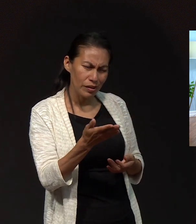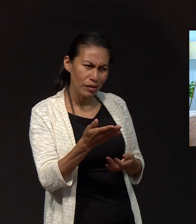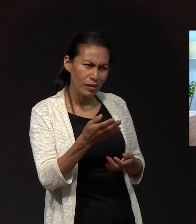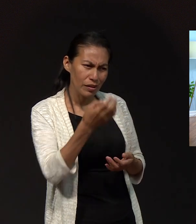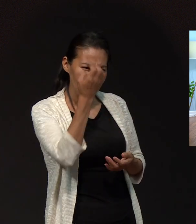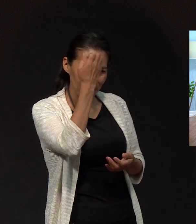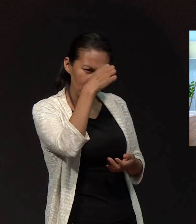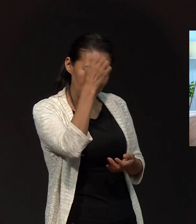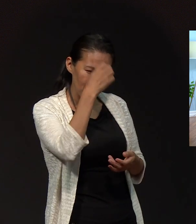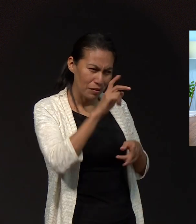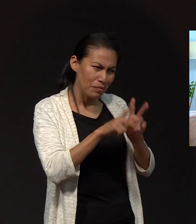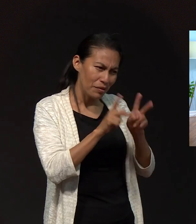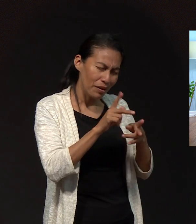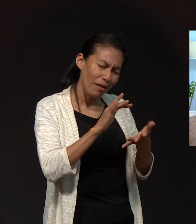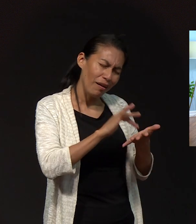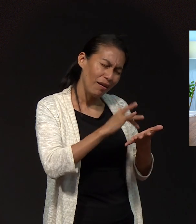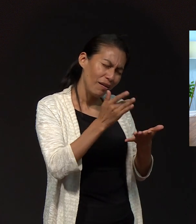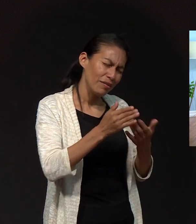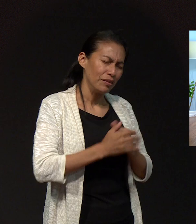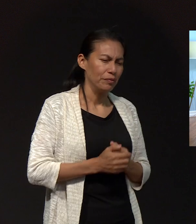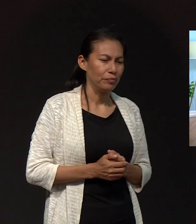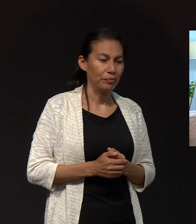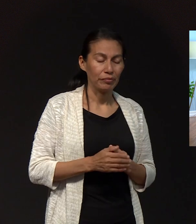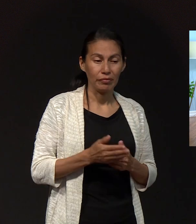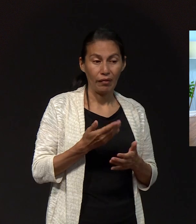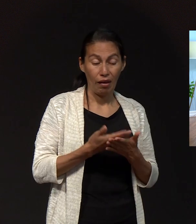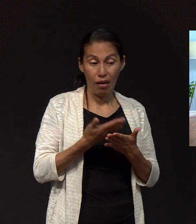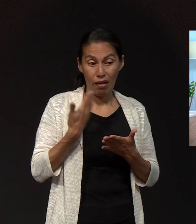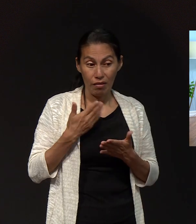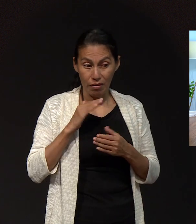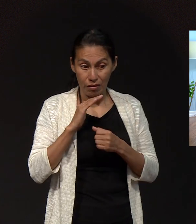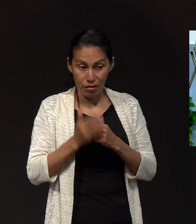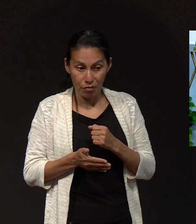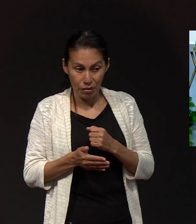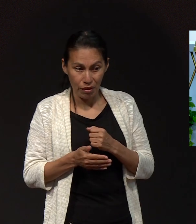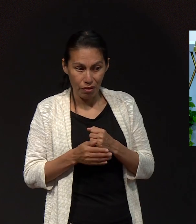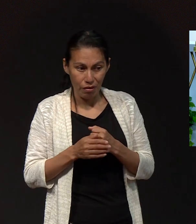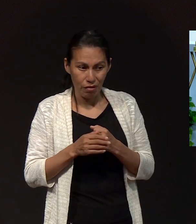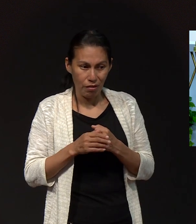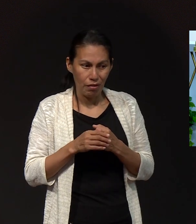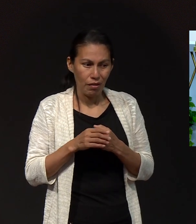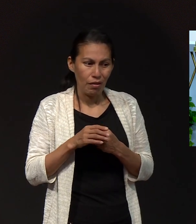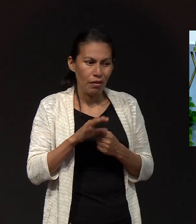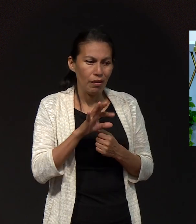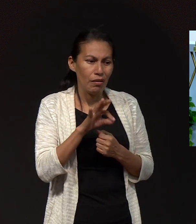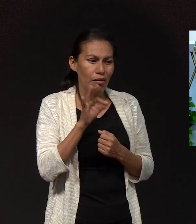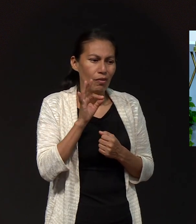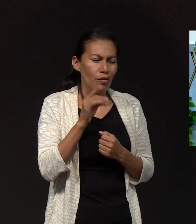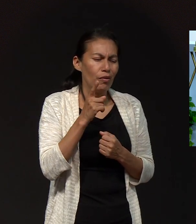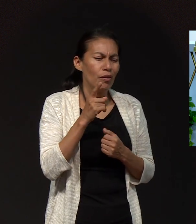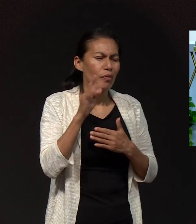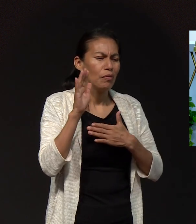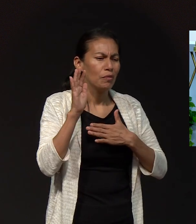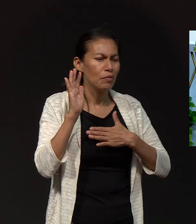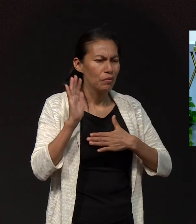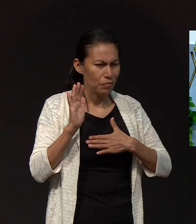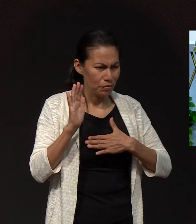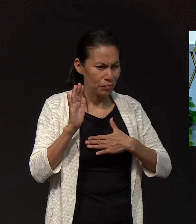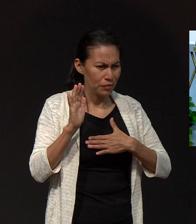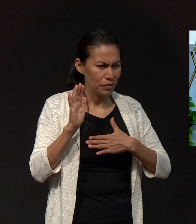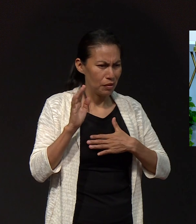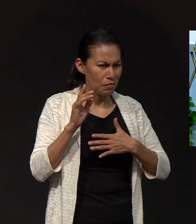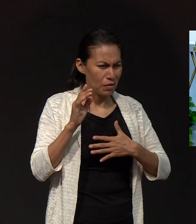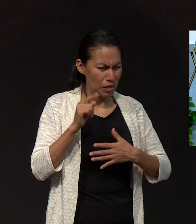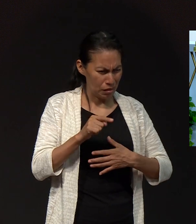despedirnos Siempre Ponemos una promesa Para meditar Y hacerla propia Durante toda esta semana